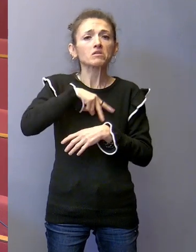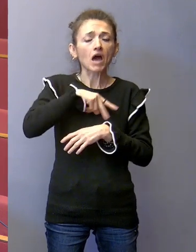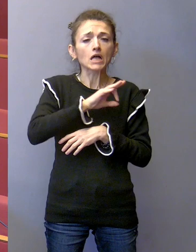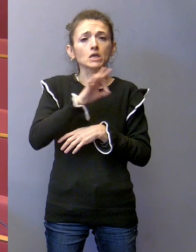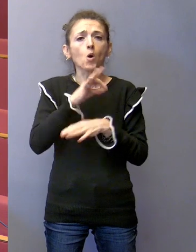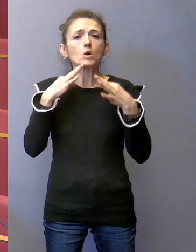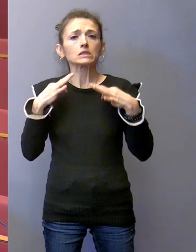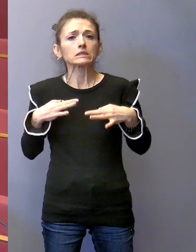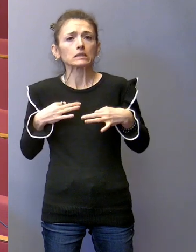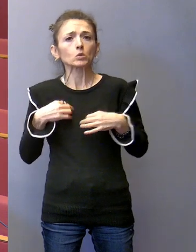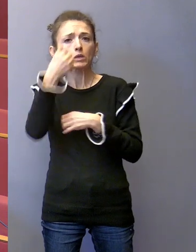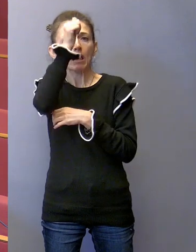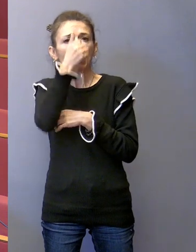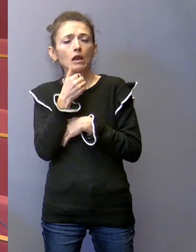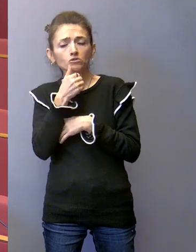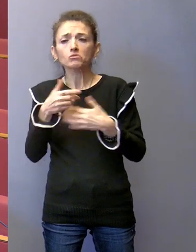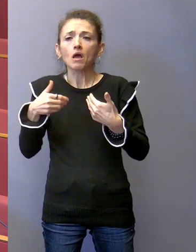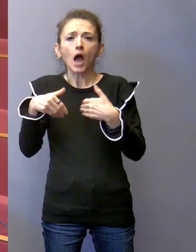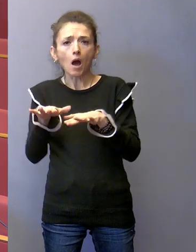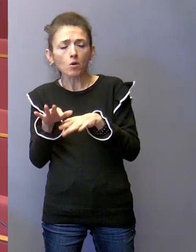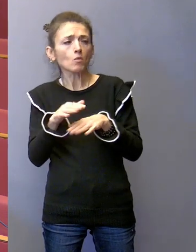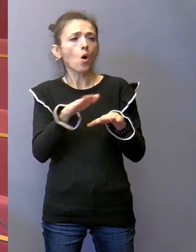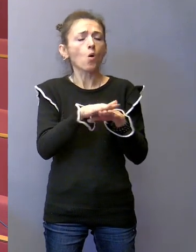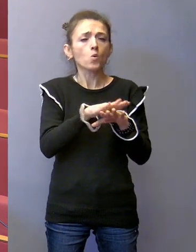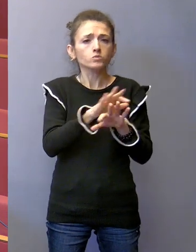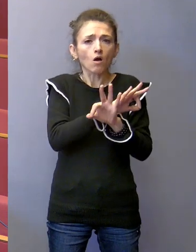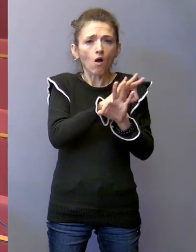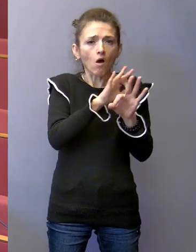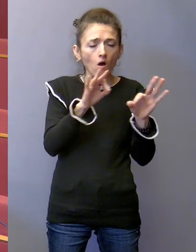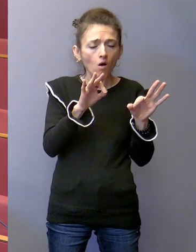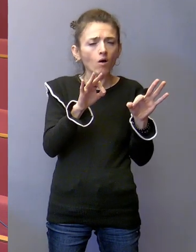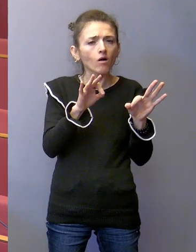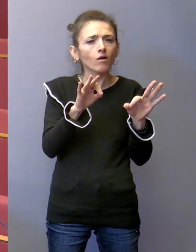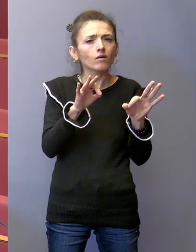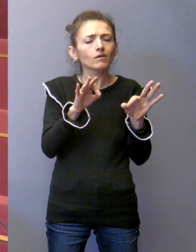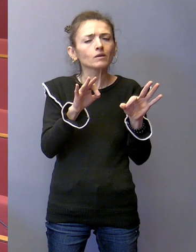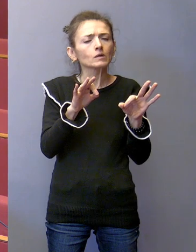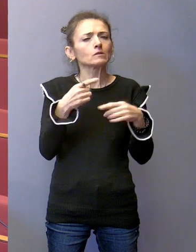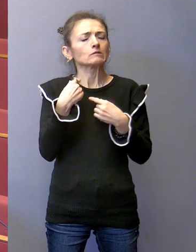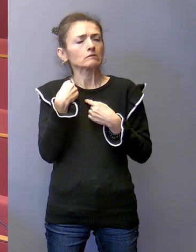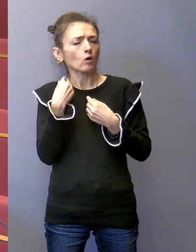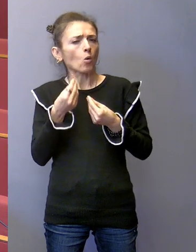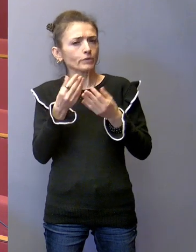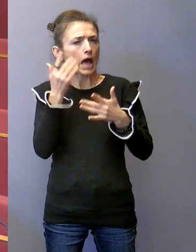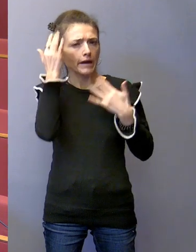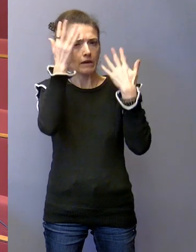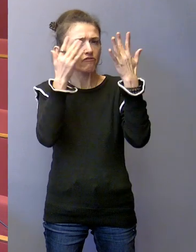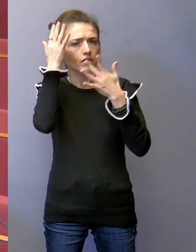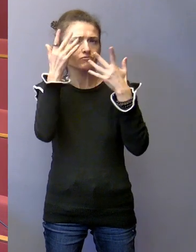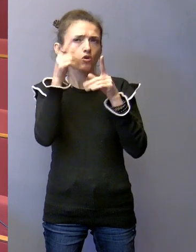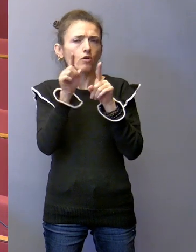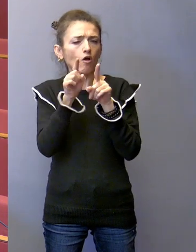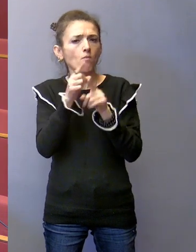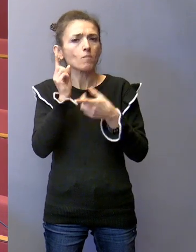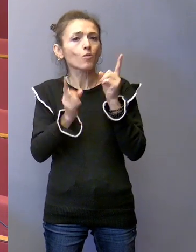istituti religiosi dismessi o in disuso con un'accezione questo invece mi lascio una riflessione più politica dove